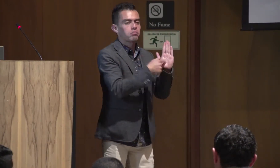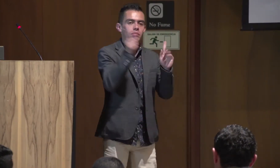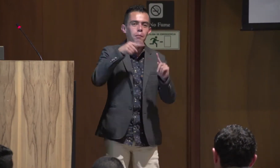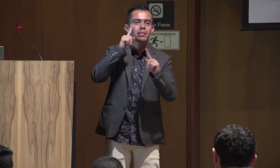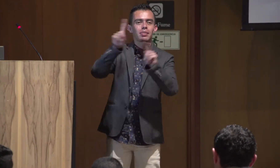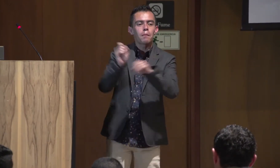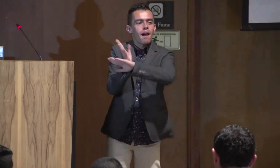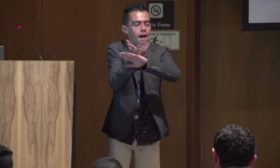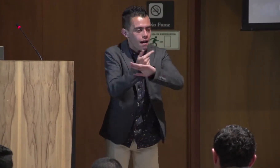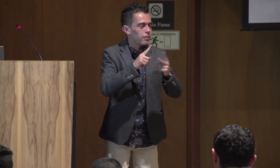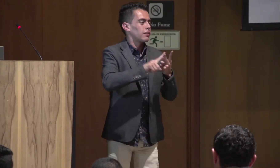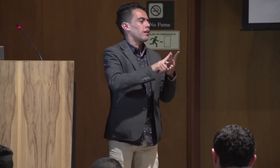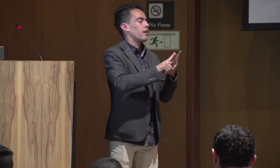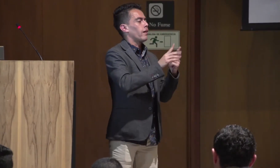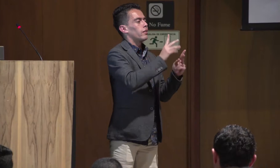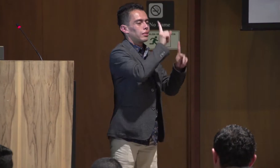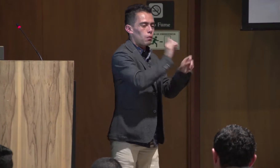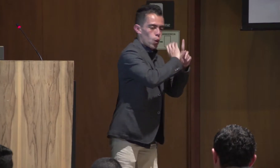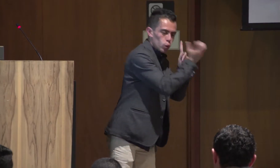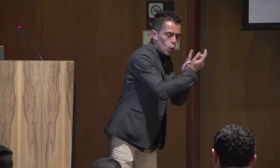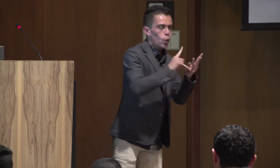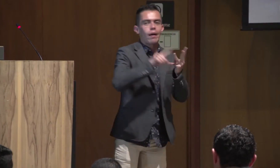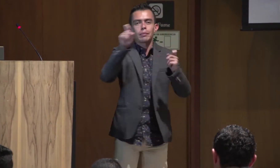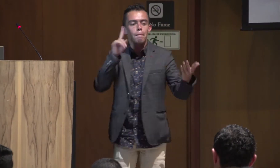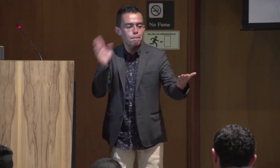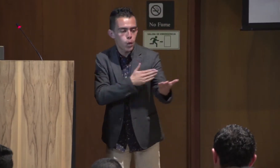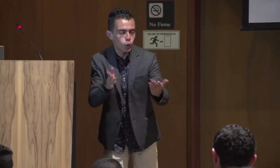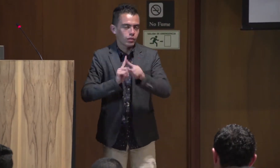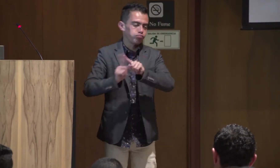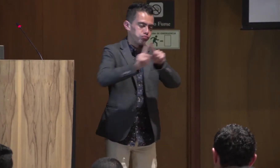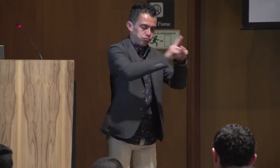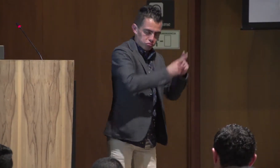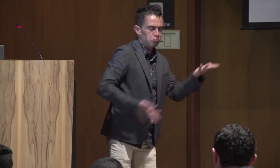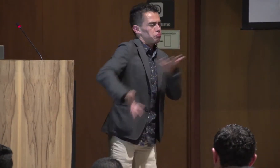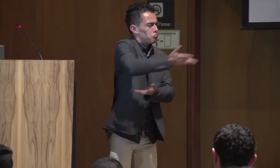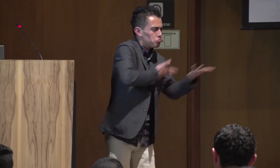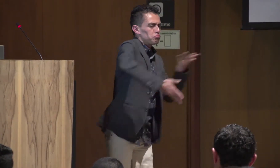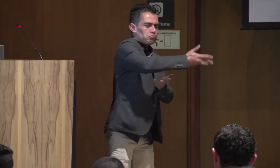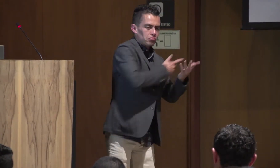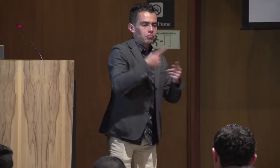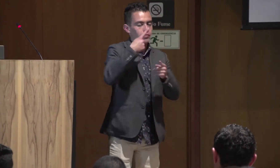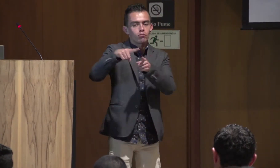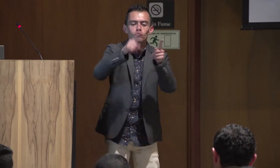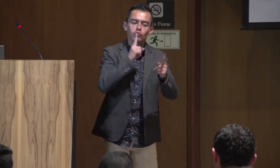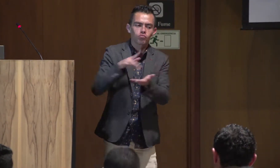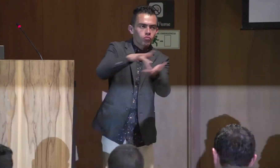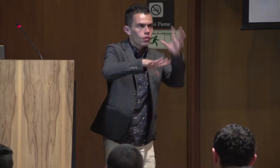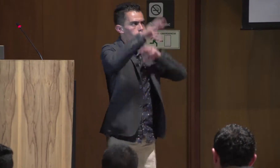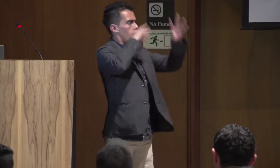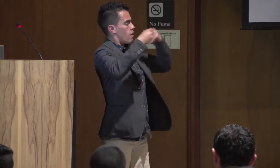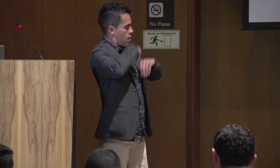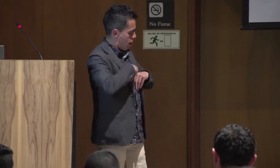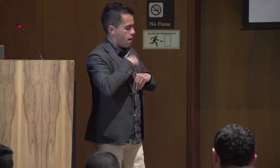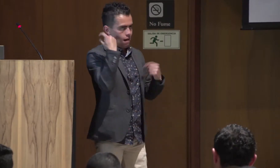surgen ciertas reflexiones con respecto a la literatura, no solo la literatura, el arte, la cultura, la poesía, la música, entre